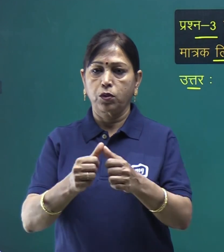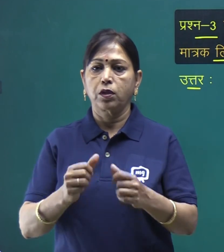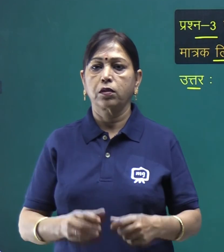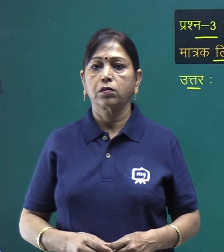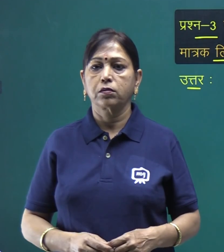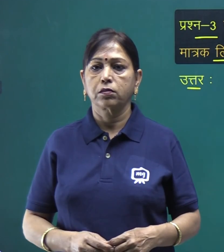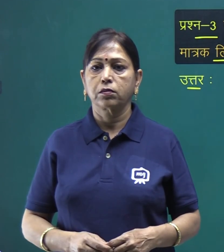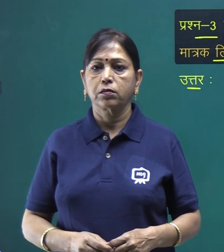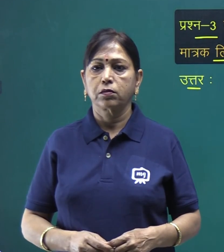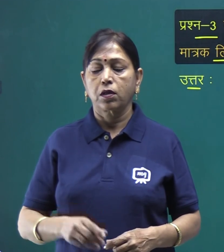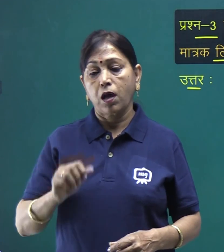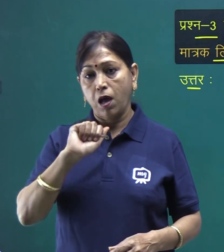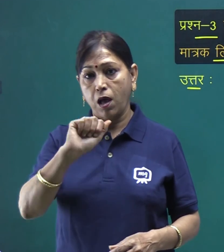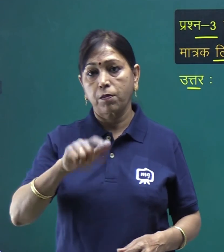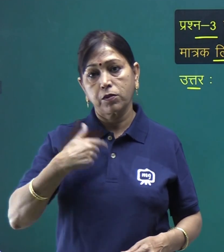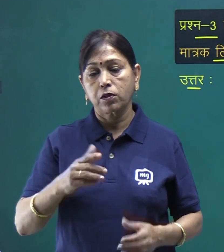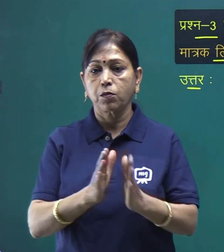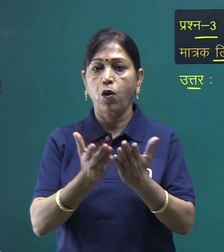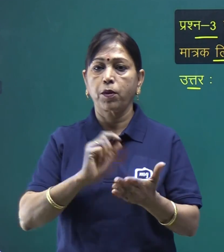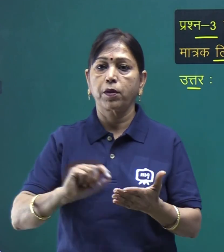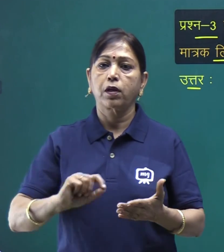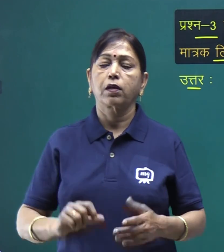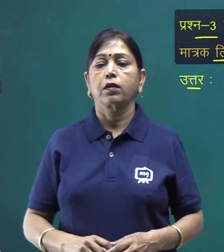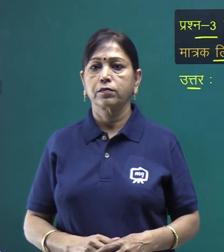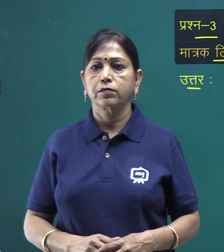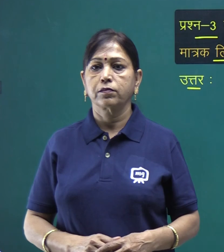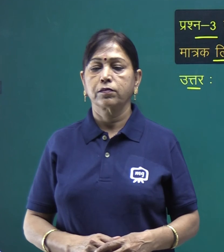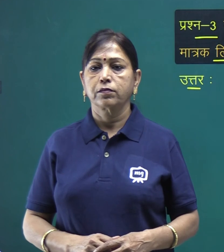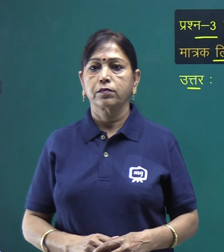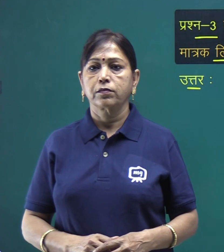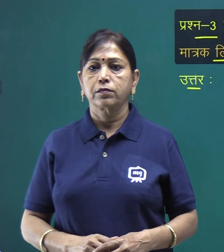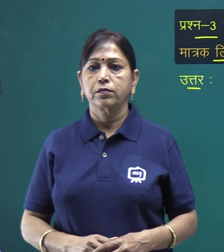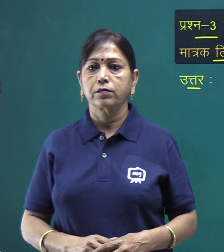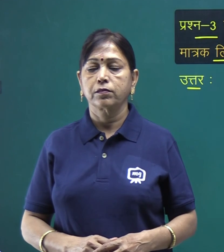उत्तर आप स्वयं नोटबुक में लिखेंगे।